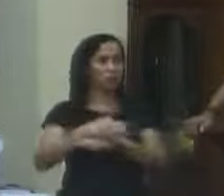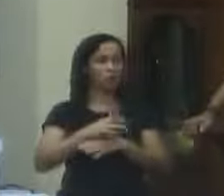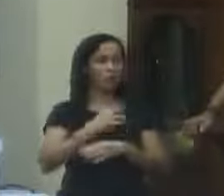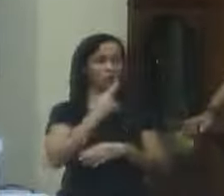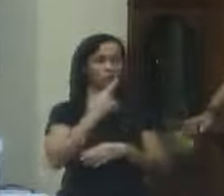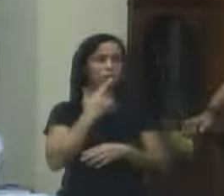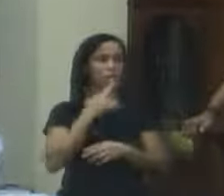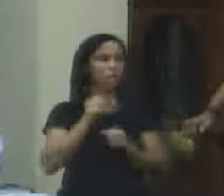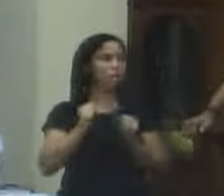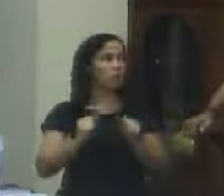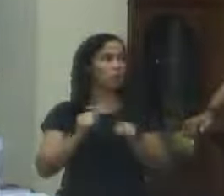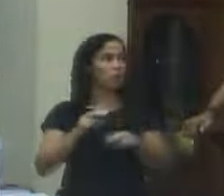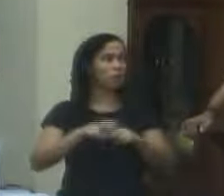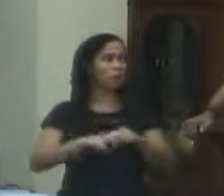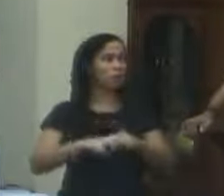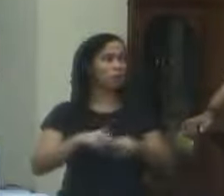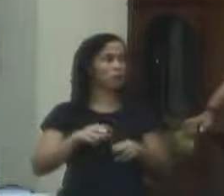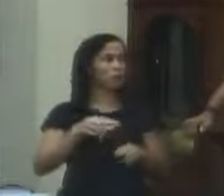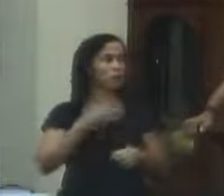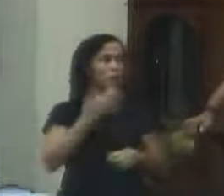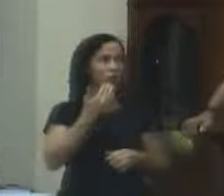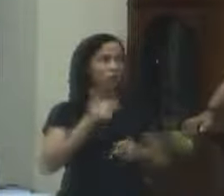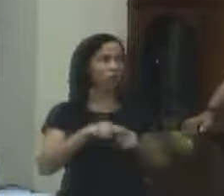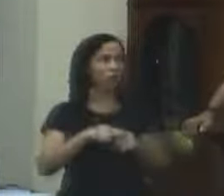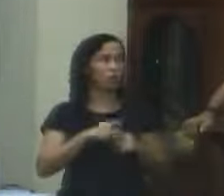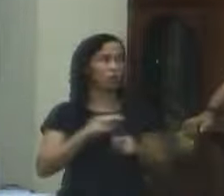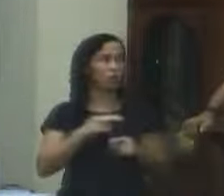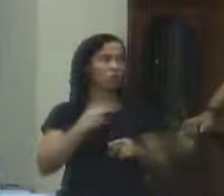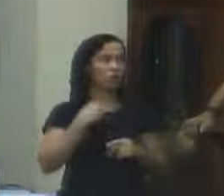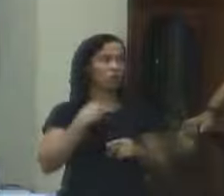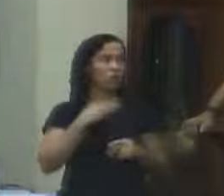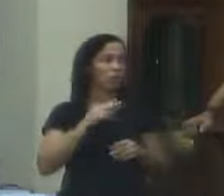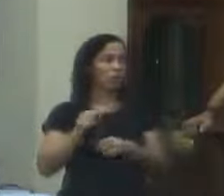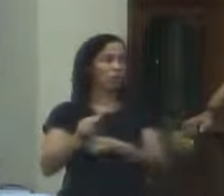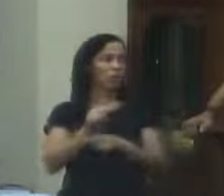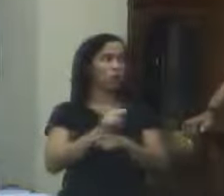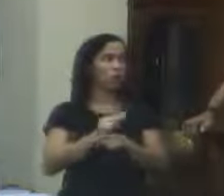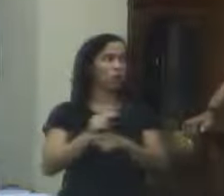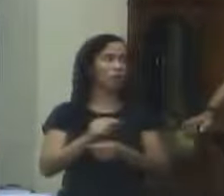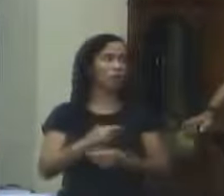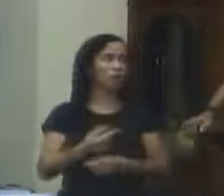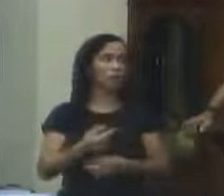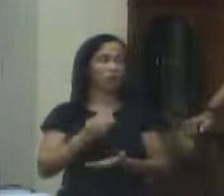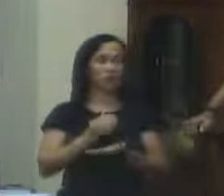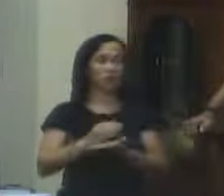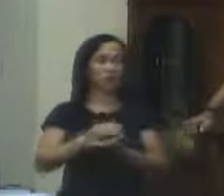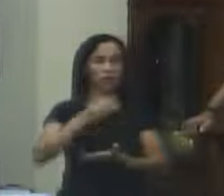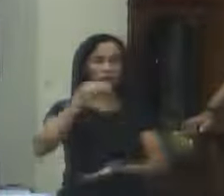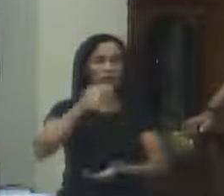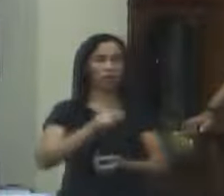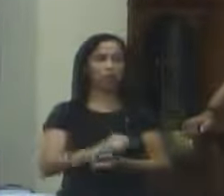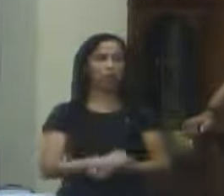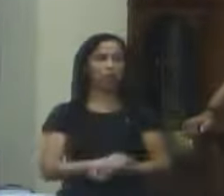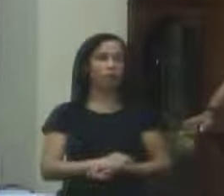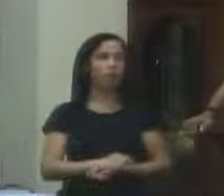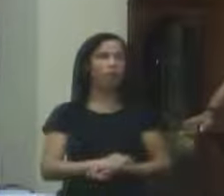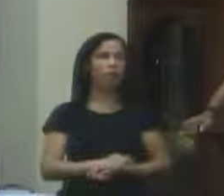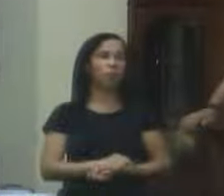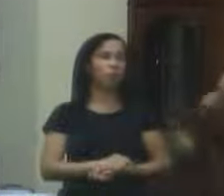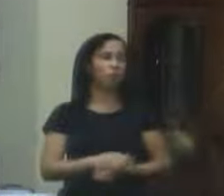restaurante, a pessoa sentada, jantando, ela não era passível de fiscalização com a taça de cerveja, ou com